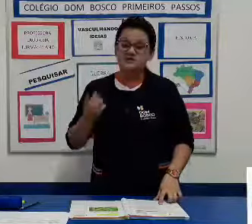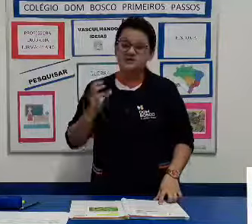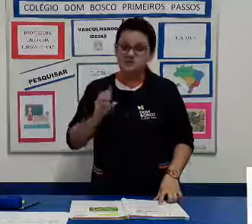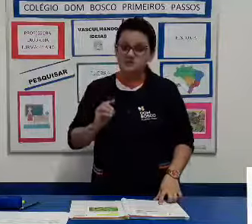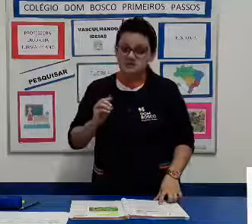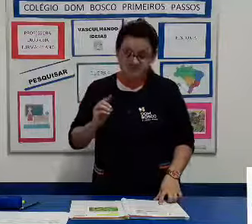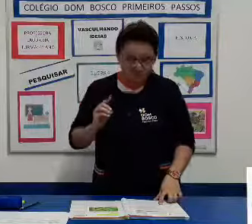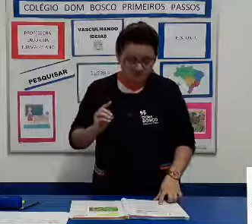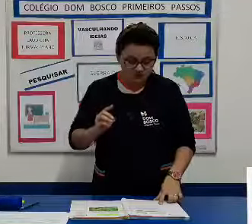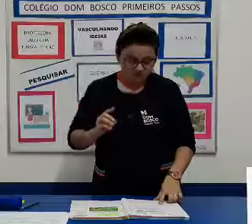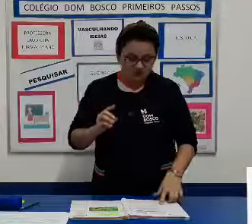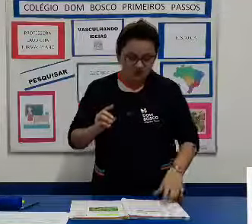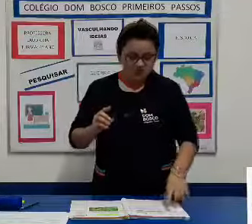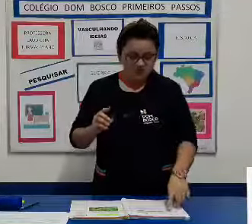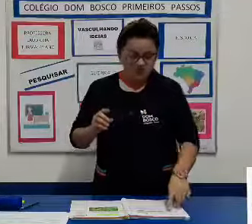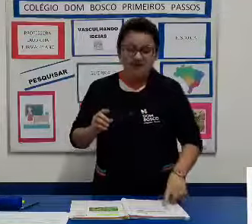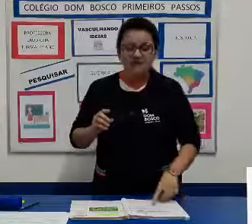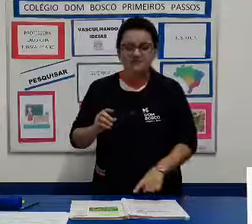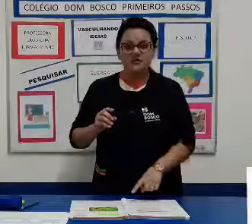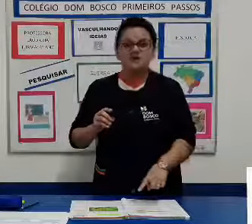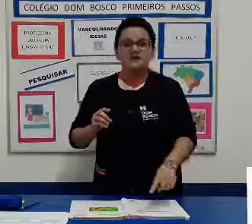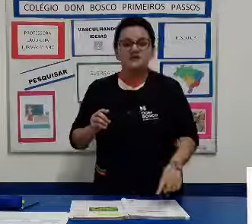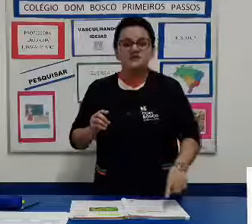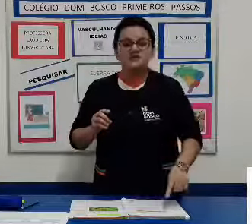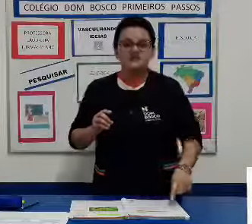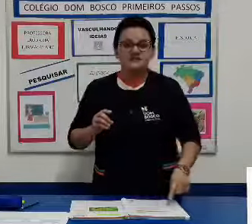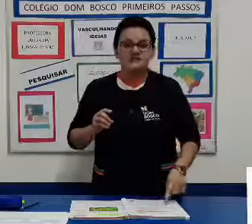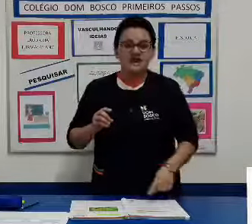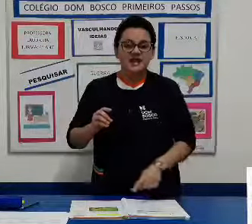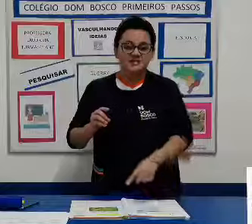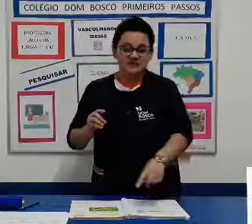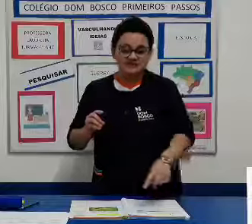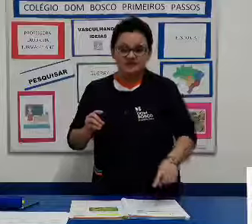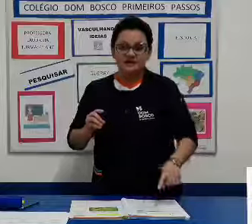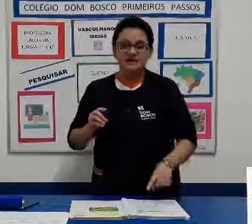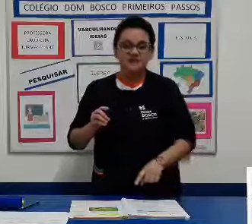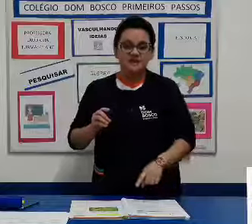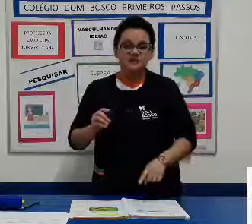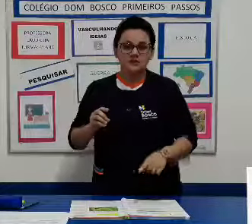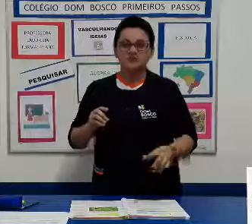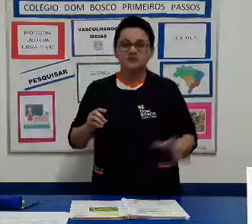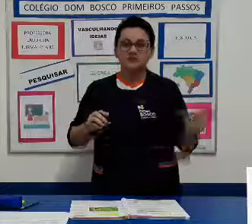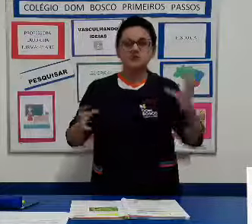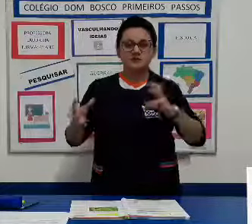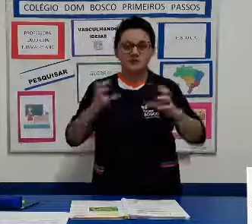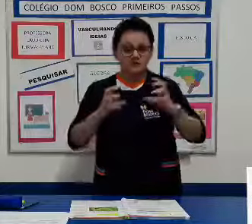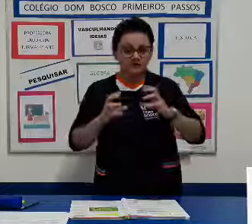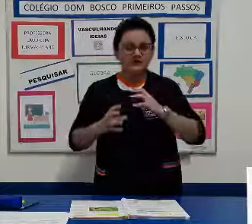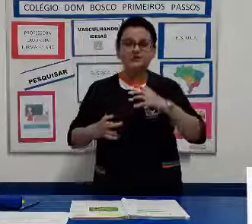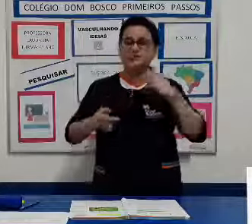nós temos um exercício. Então nós temos um gráfico que fala sobre as guerras que teve naquele período. Lembra que eu falei que houve aquele conflito e